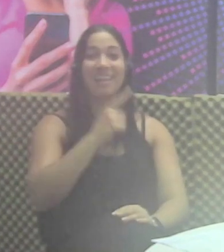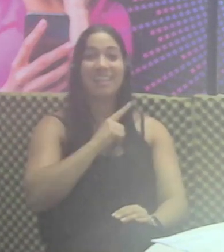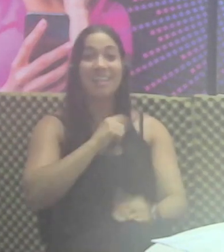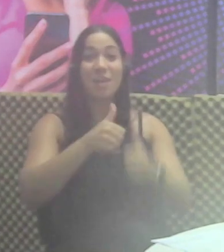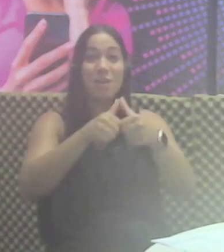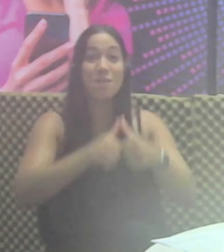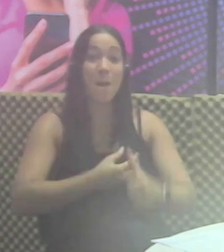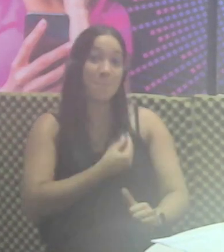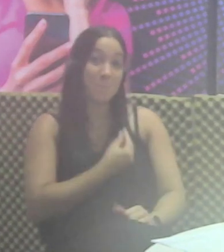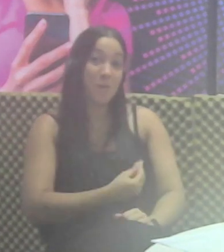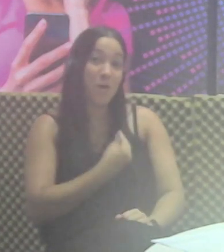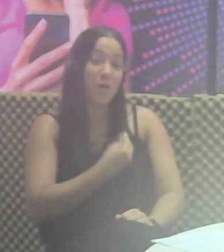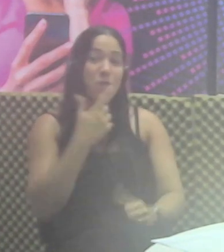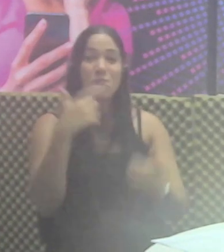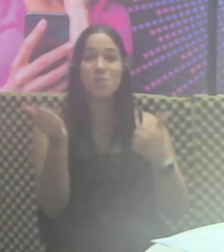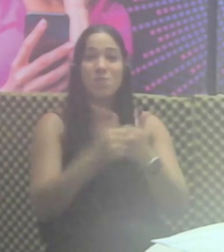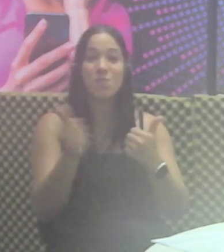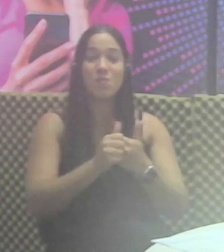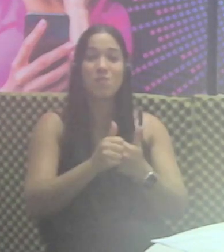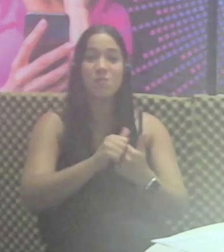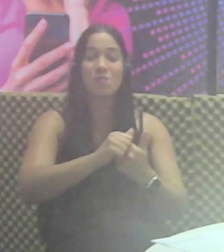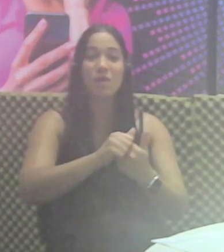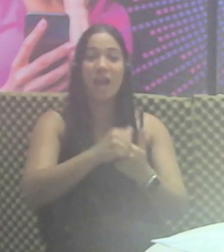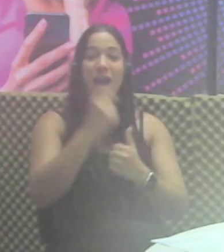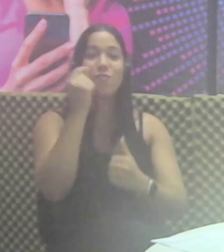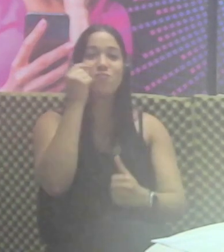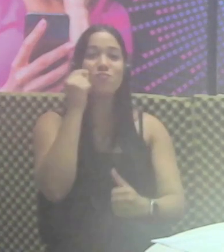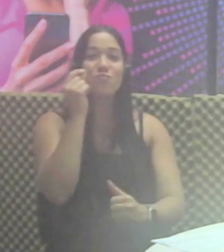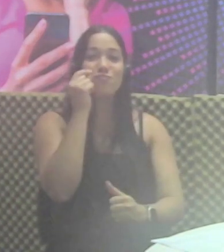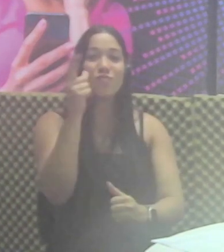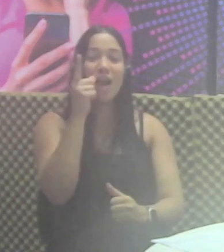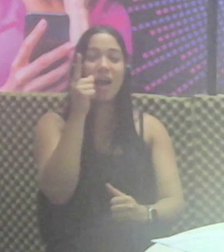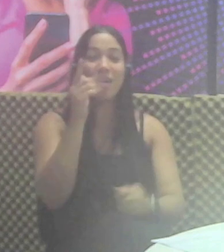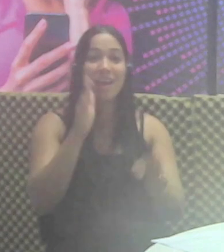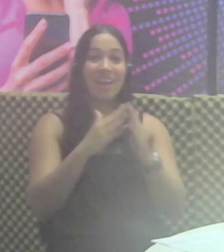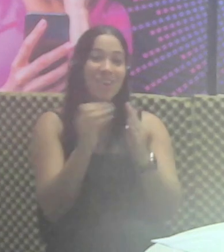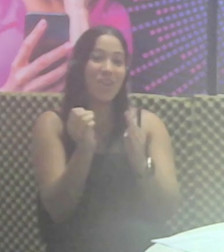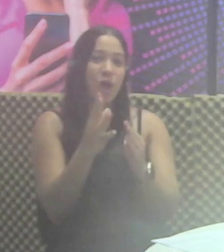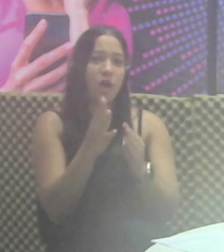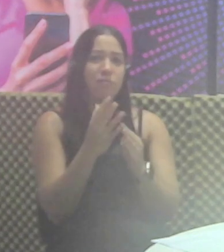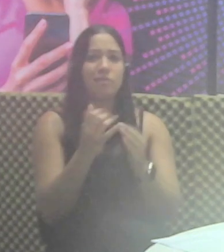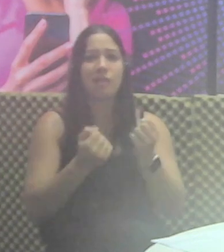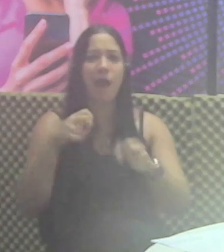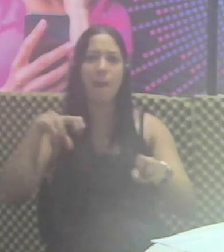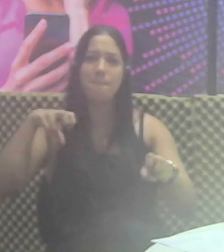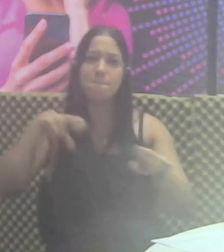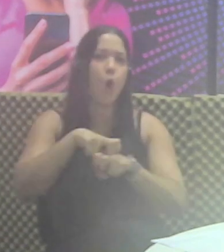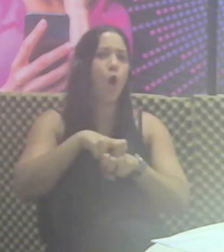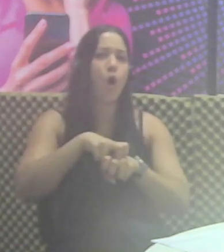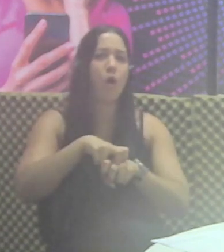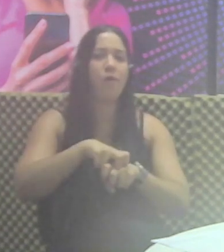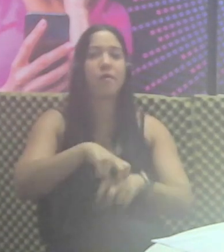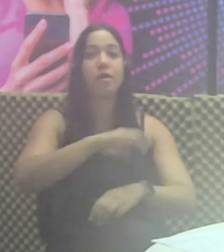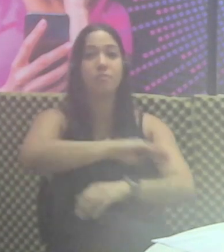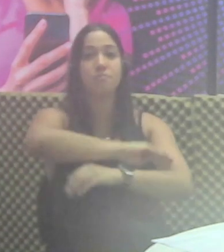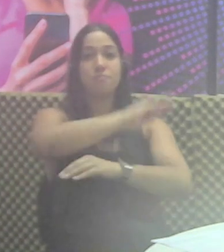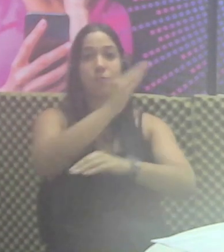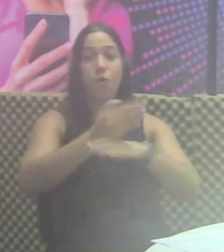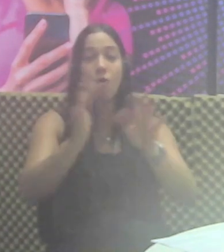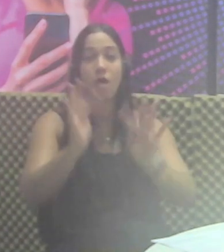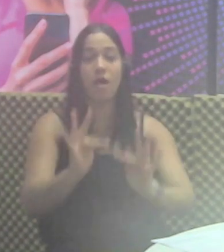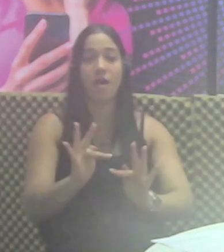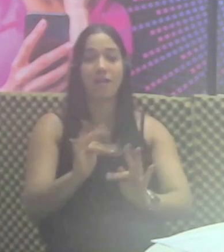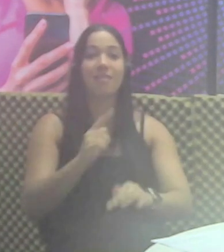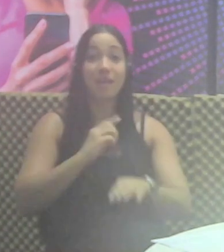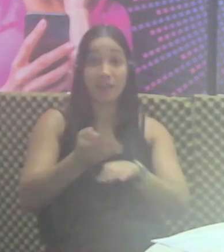recinto próximo ao das Jaguatiricas, na nova casa. Ela foi atropelada na região de Monte Alegre de Minas e recebeu tratamento do